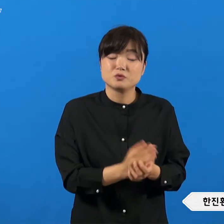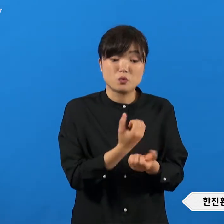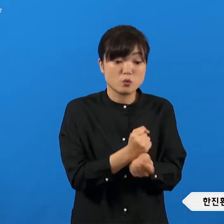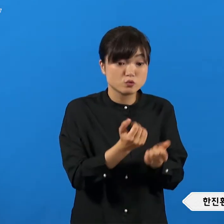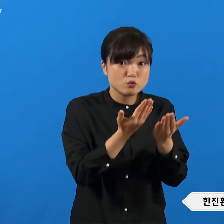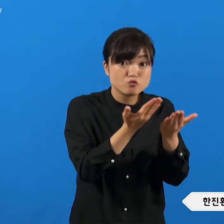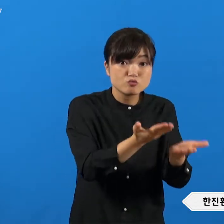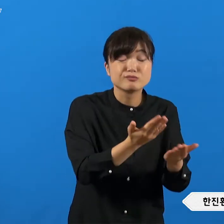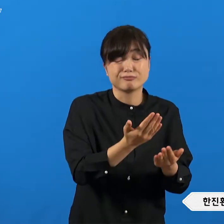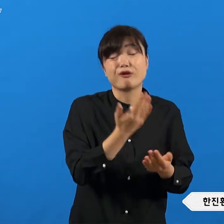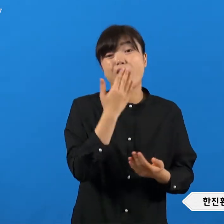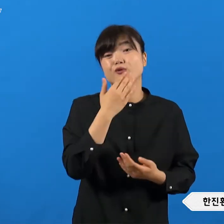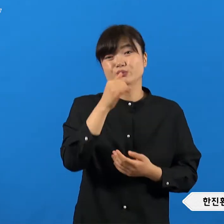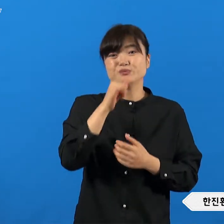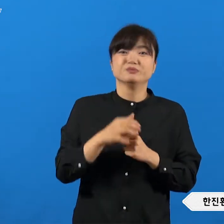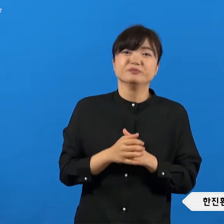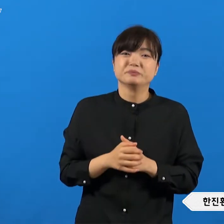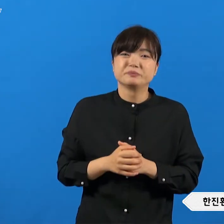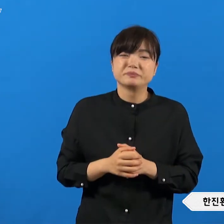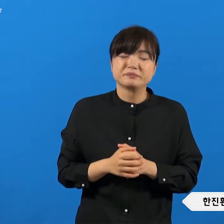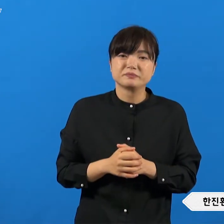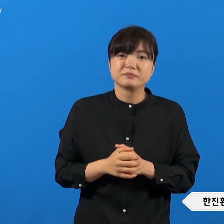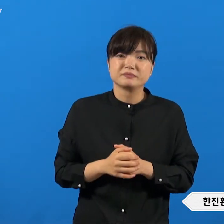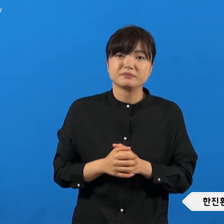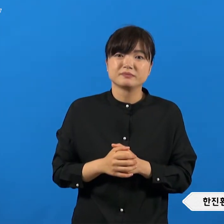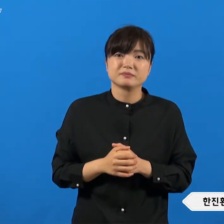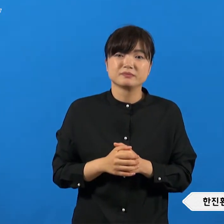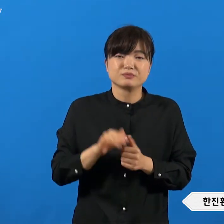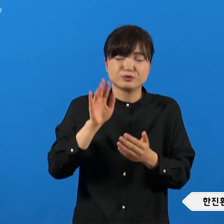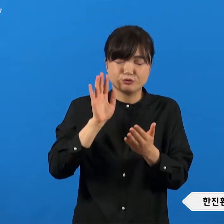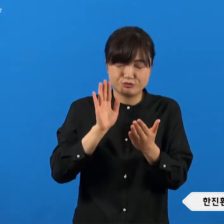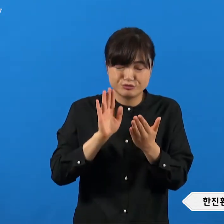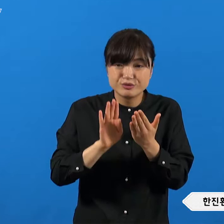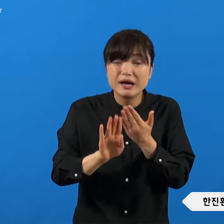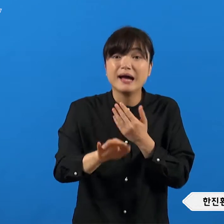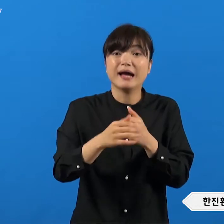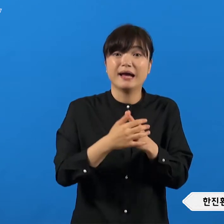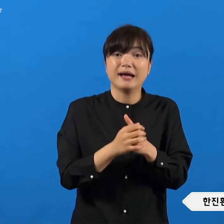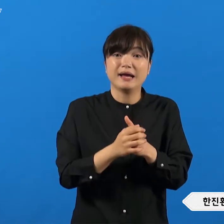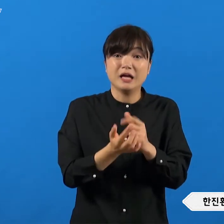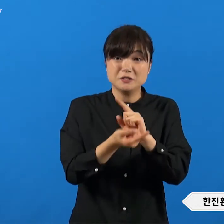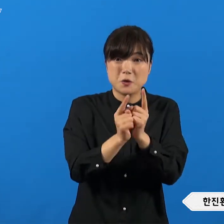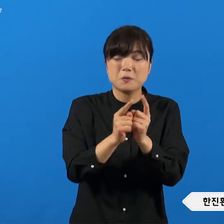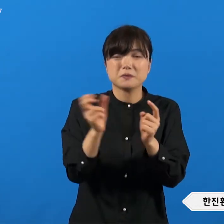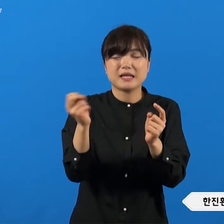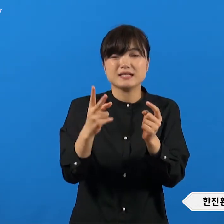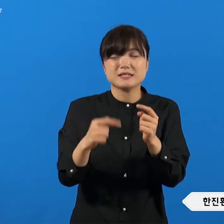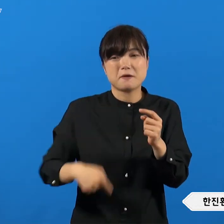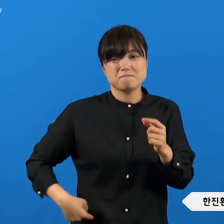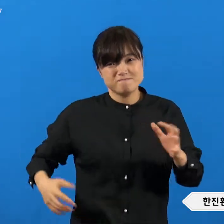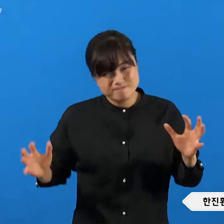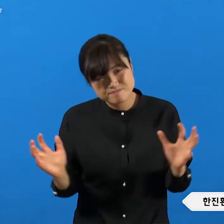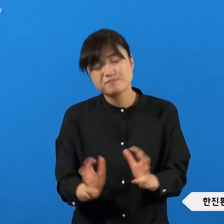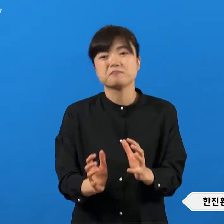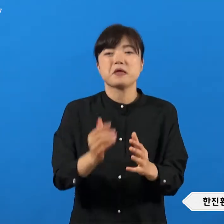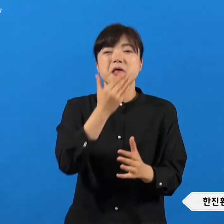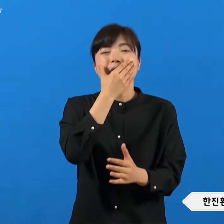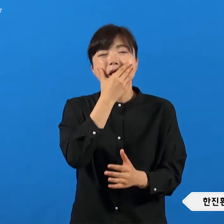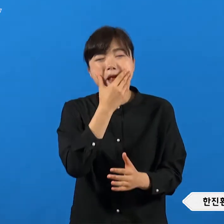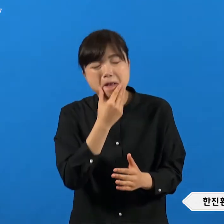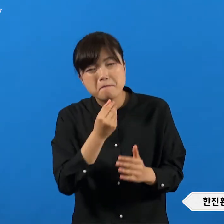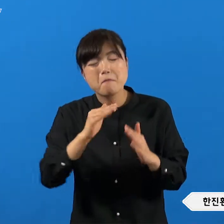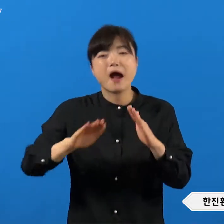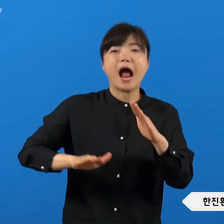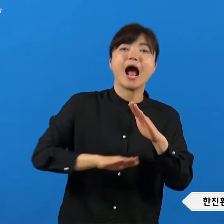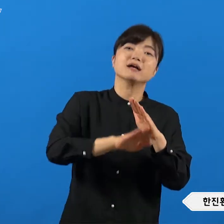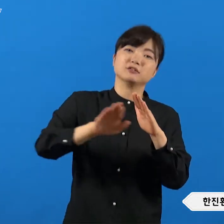용서하니까 또 용서하게 됩니다. 그래서 서로 다시 화합해서 행복한